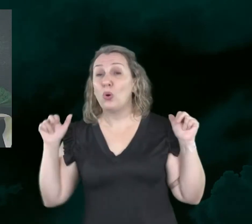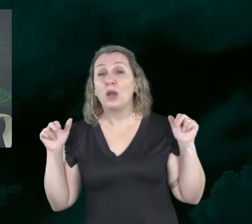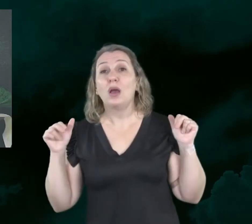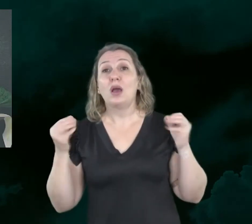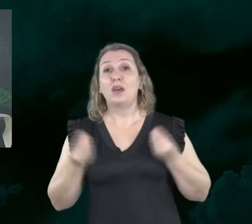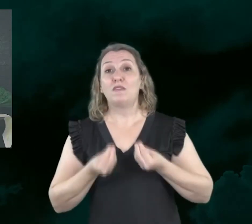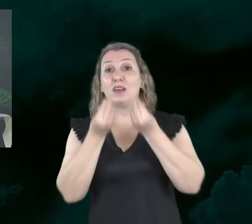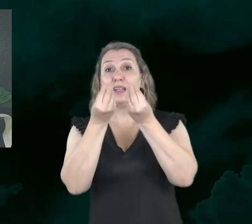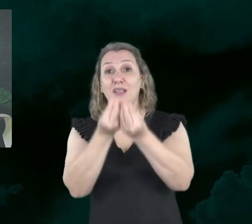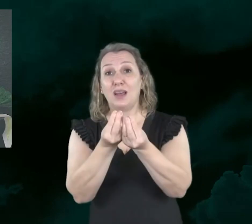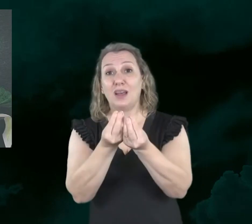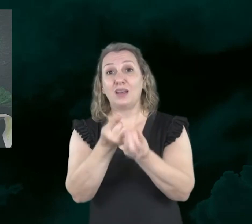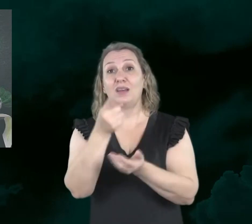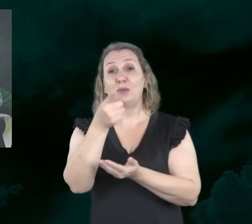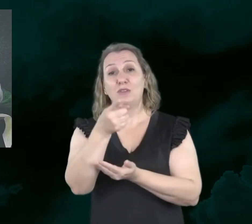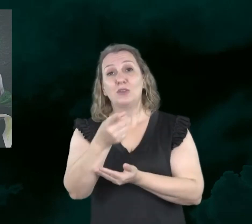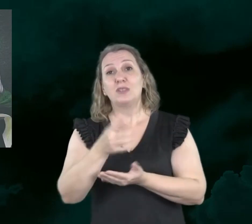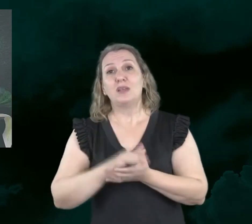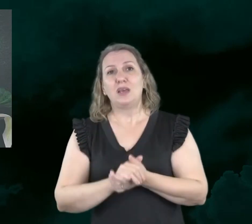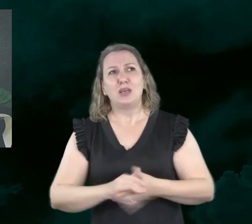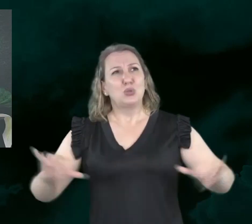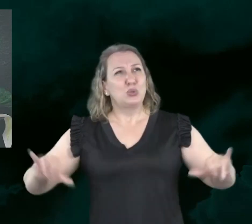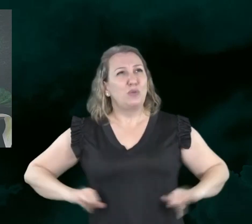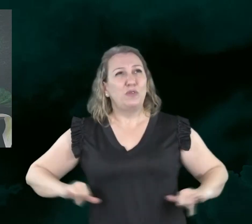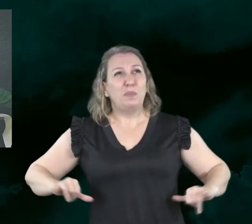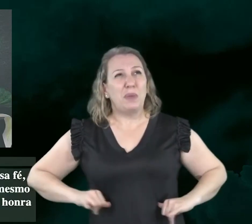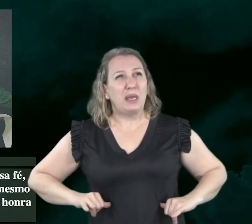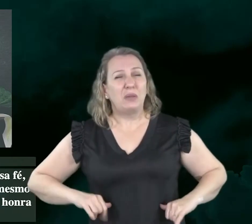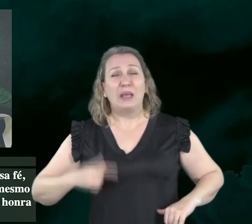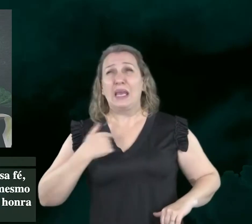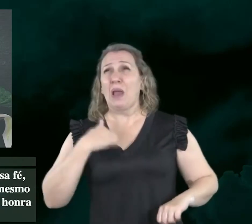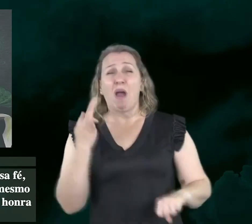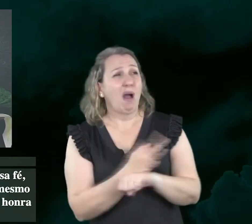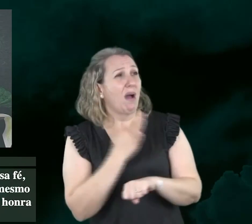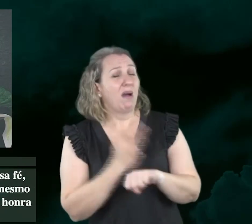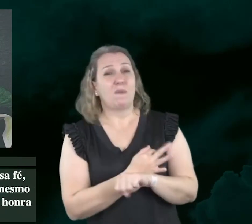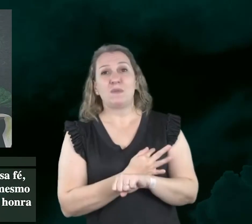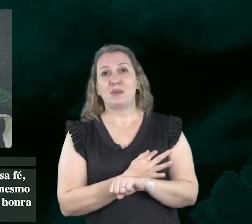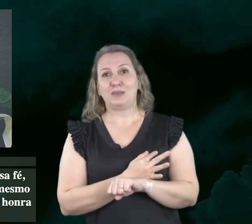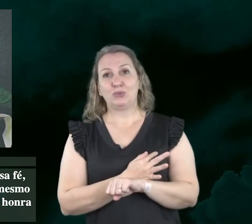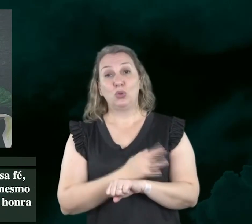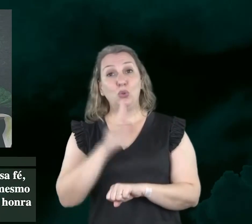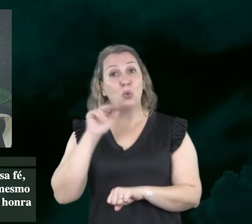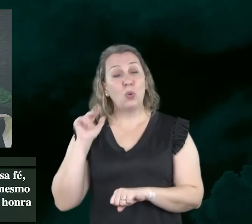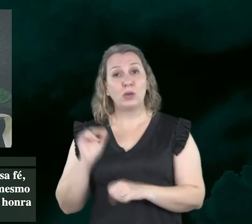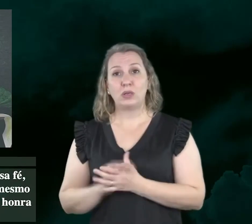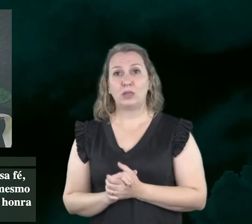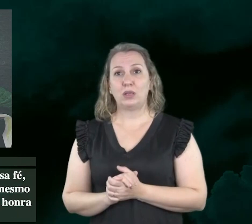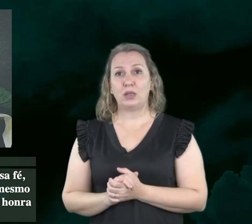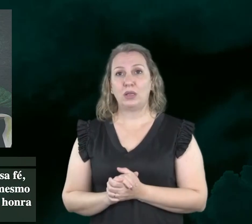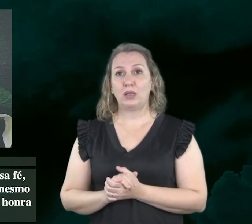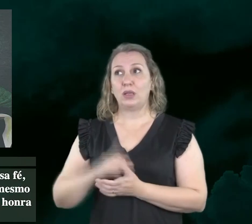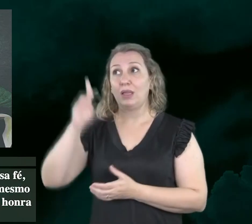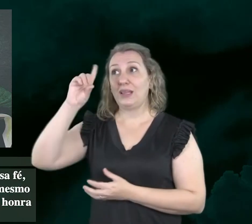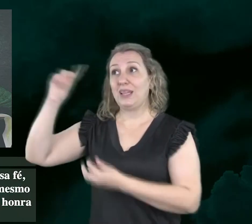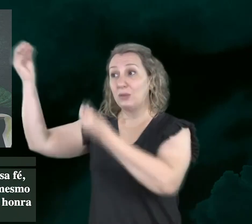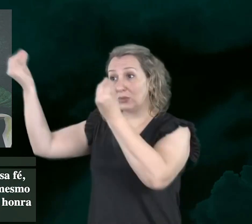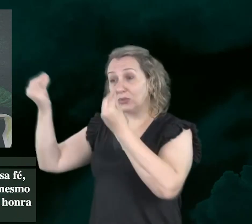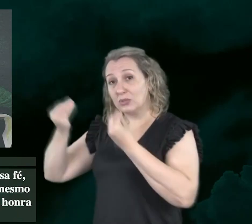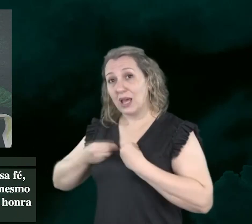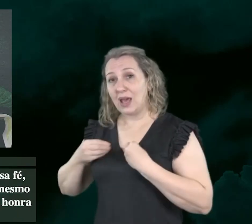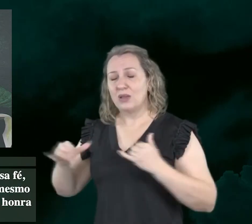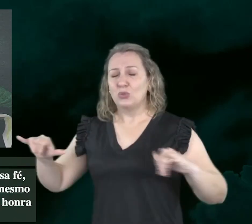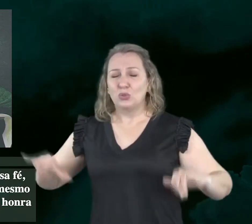Então, versículo 7, para que uma vez confirmado o valor da vossa fé, muito mais preciosa do que